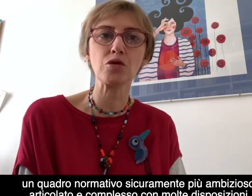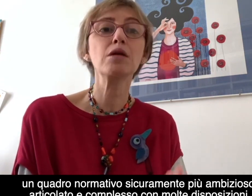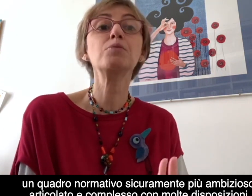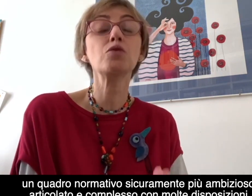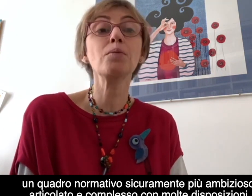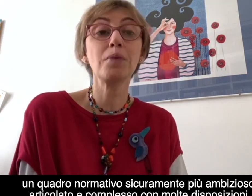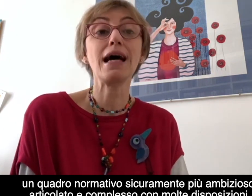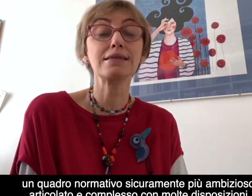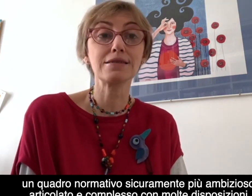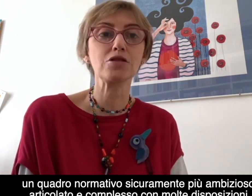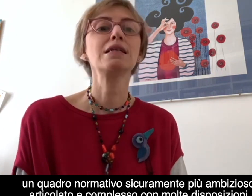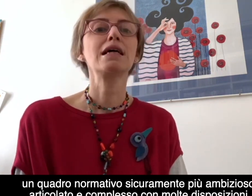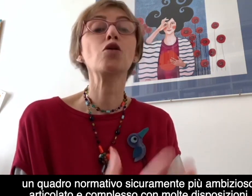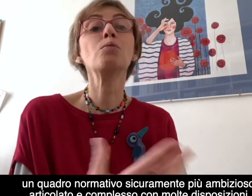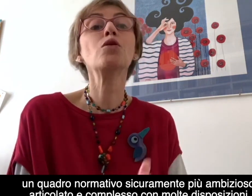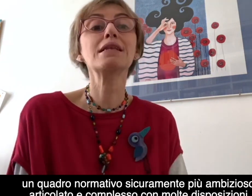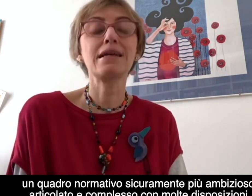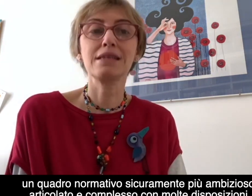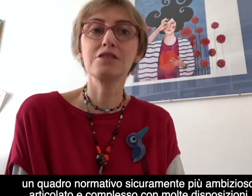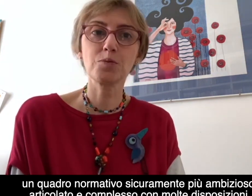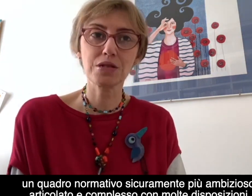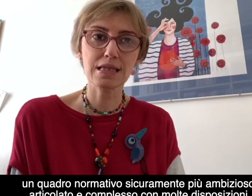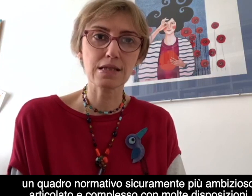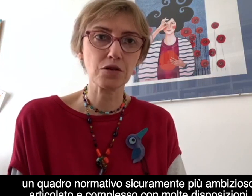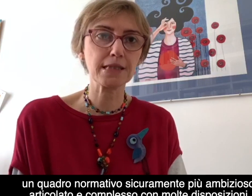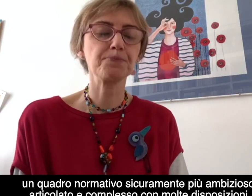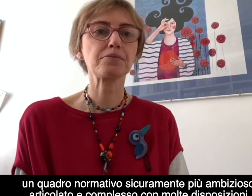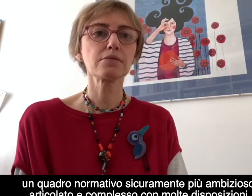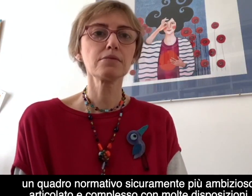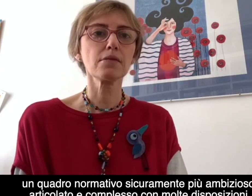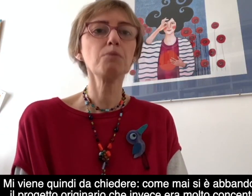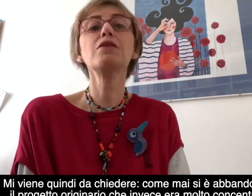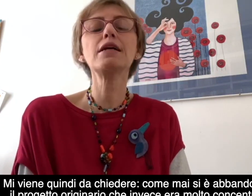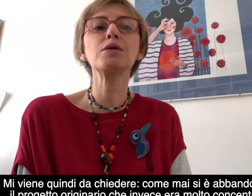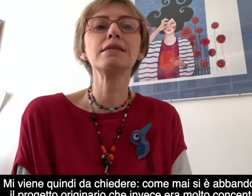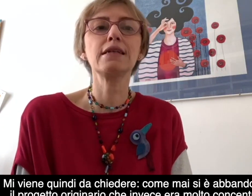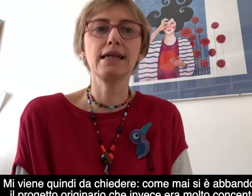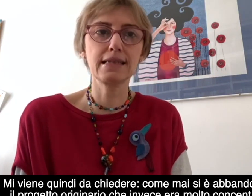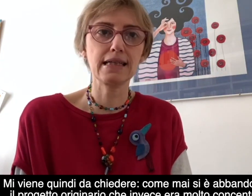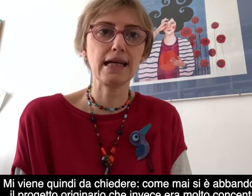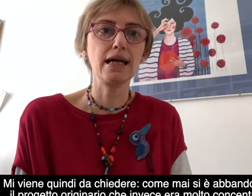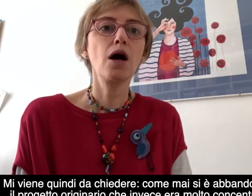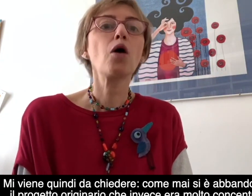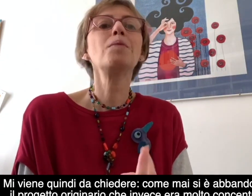più complesso con molte disposizioni mi viene quindi da chiedere come mai